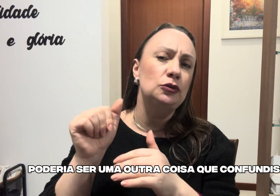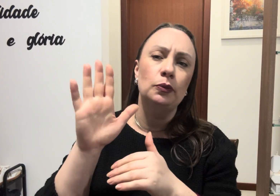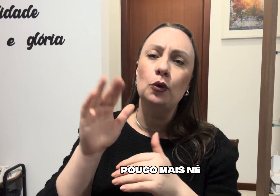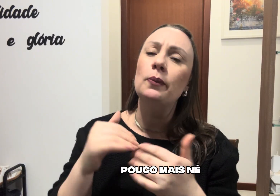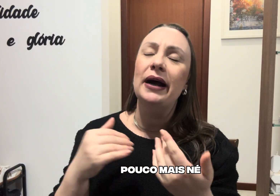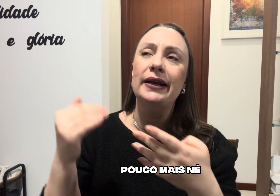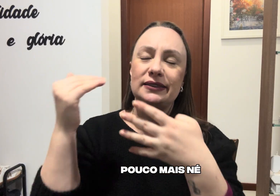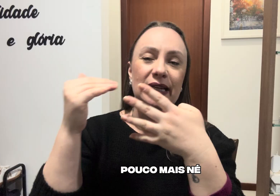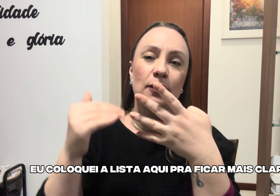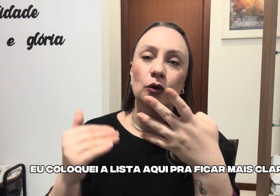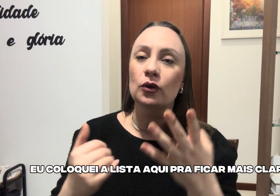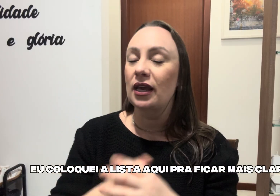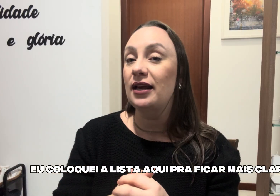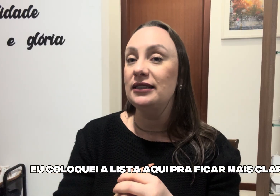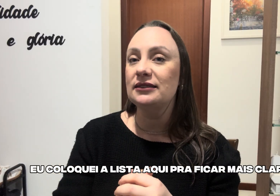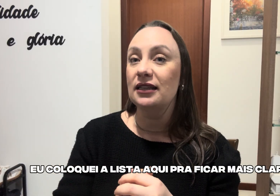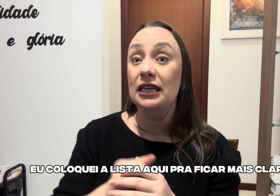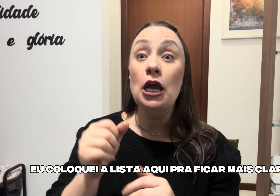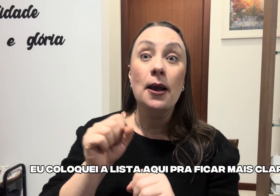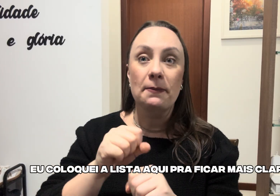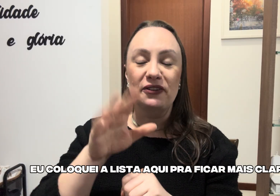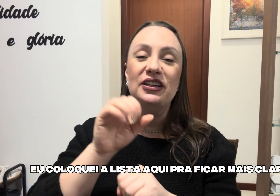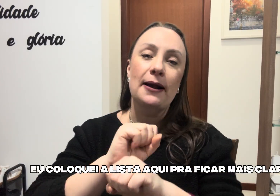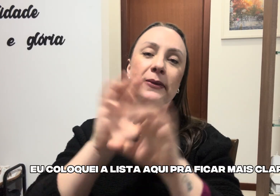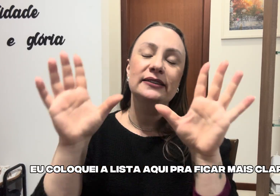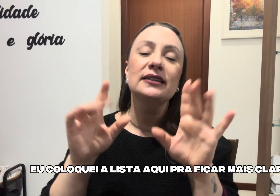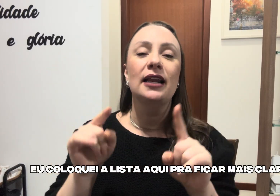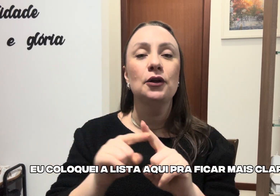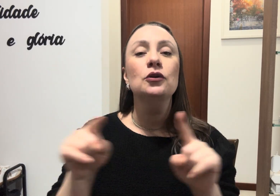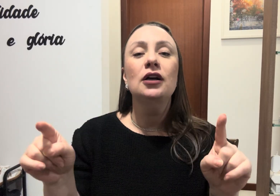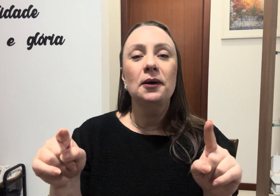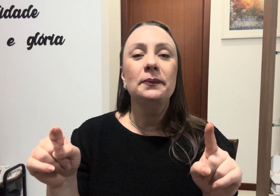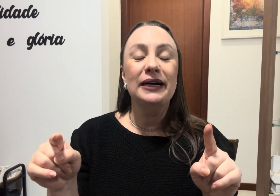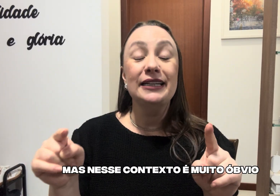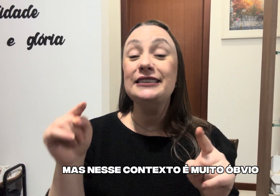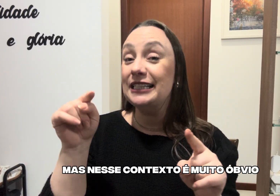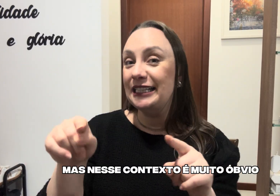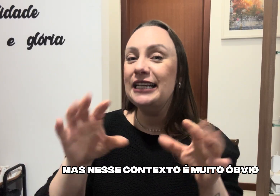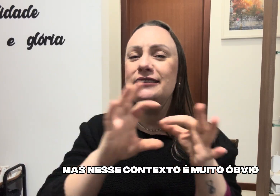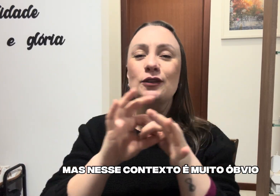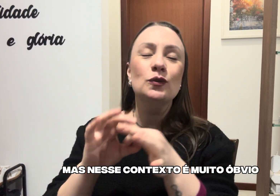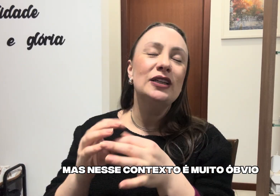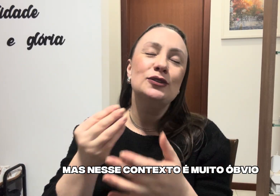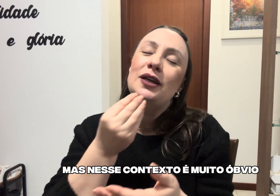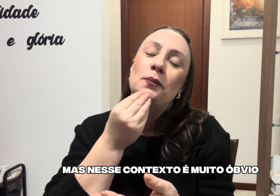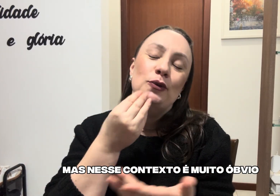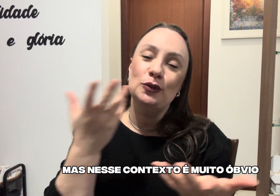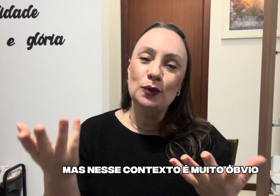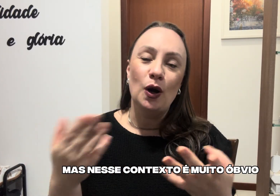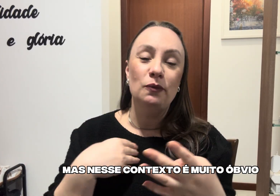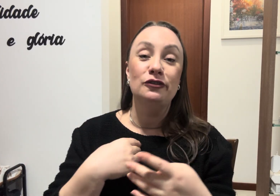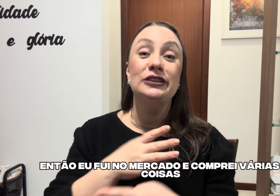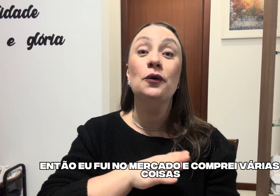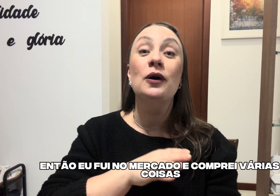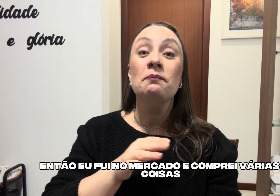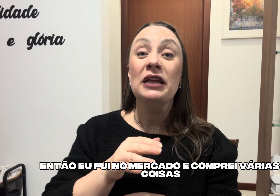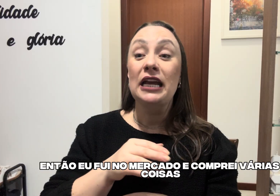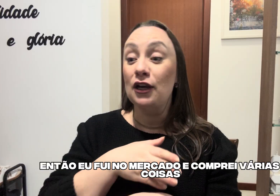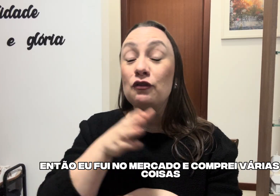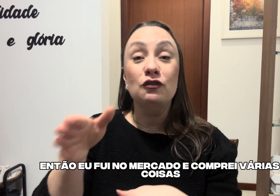pouco mais, né? Eu coloquei a lista aqui para ficar mais claro, mas nesse contexto é muito óbvio. Então, eu fui